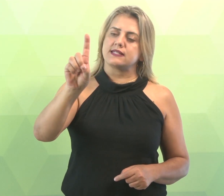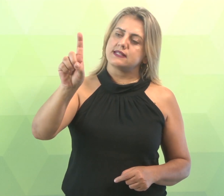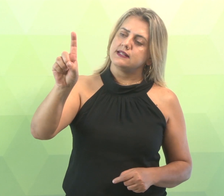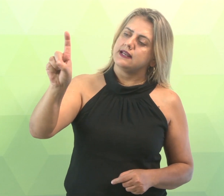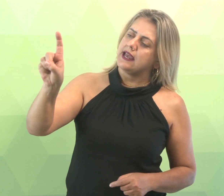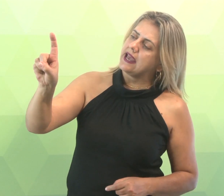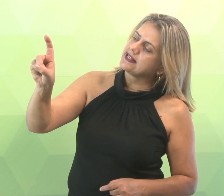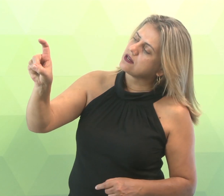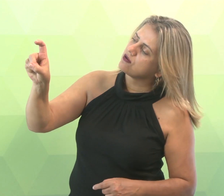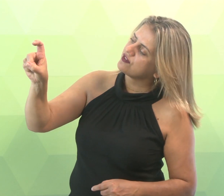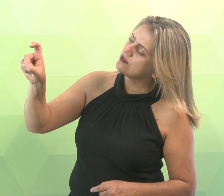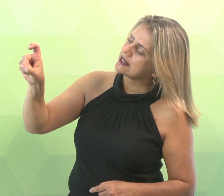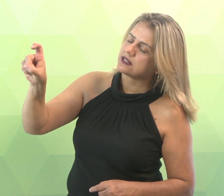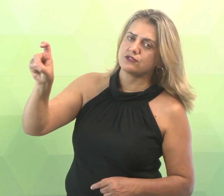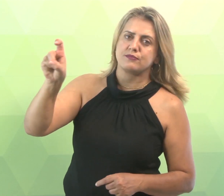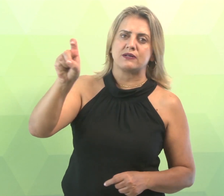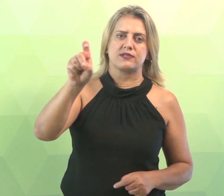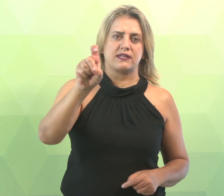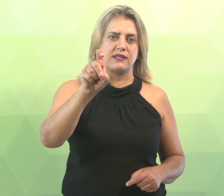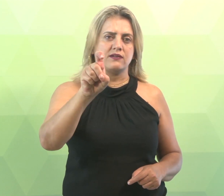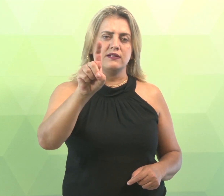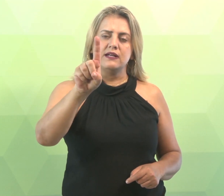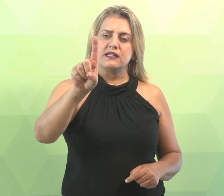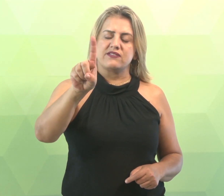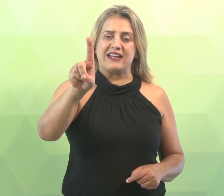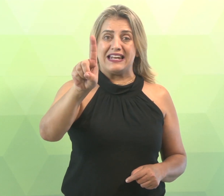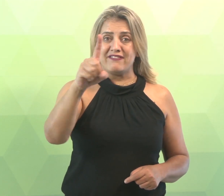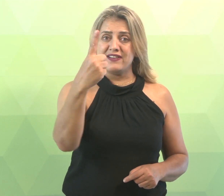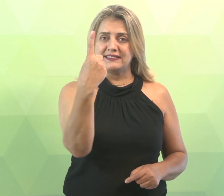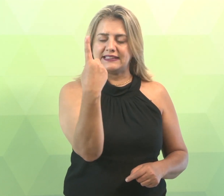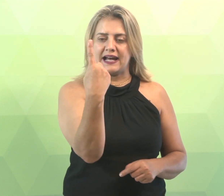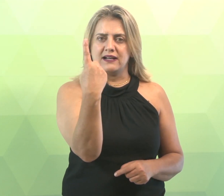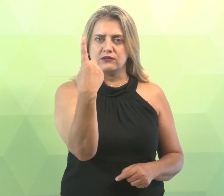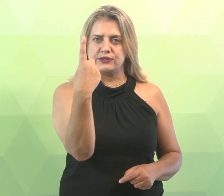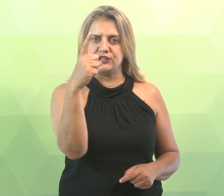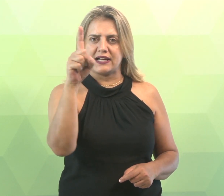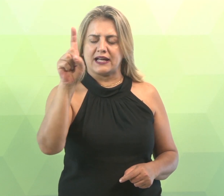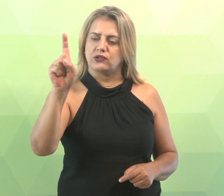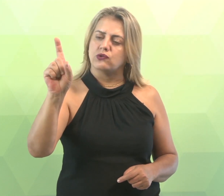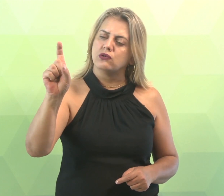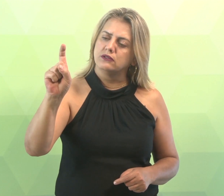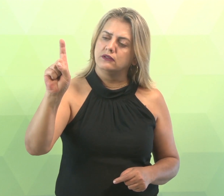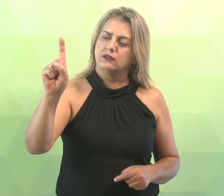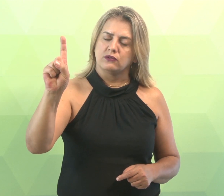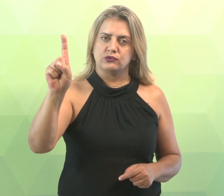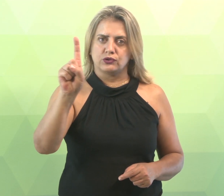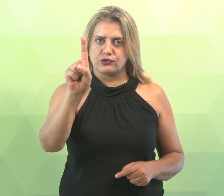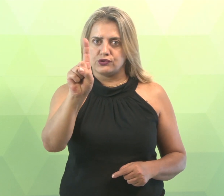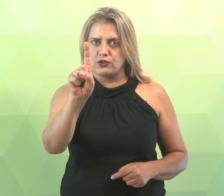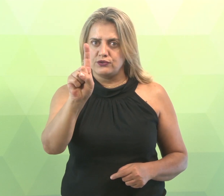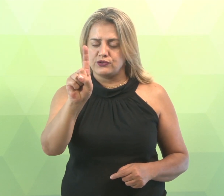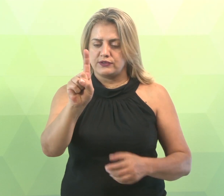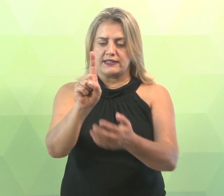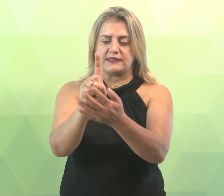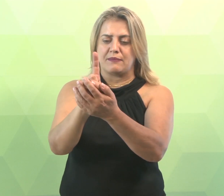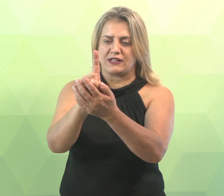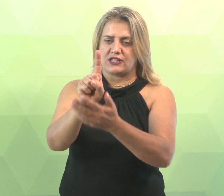X. Essa configuração de mãos aqui, ó, você vai levantar o indicador, os outros todos os dedos